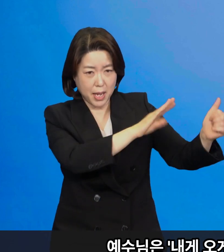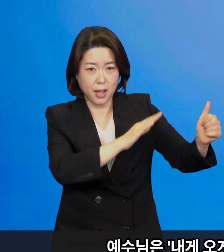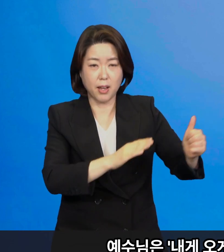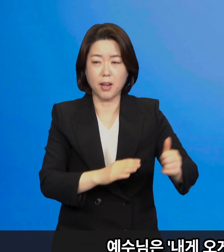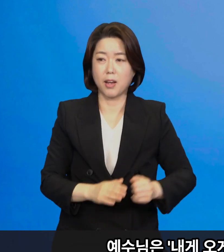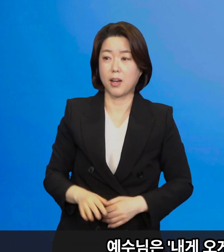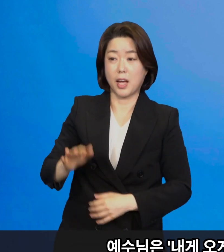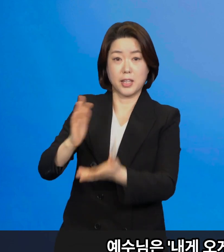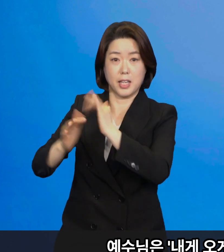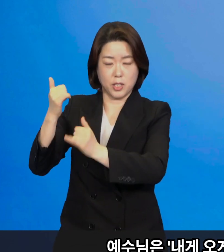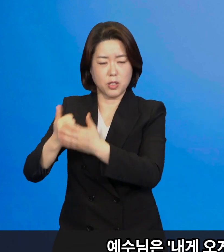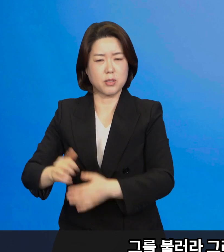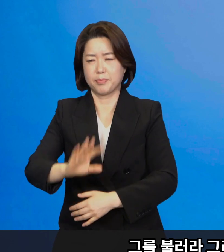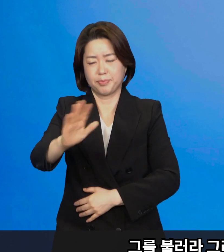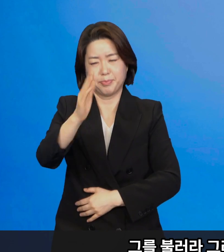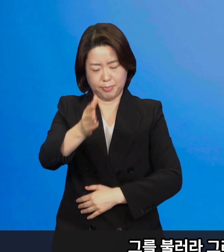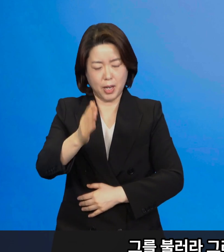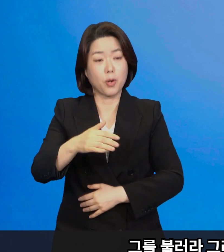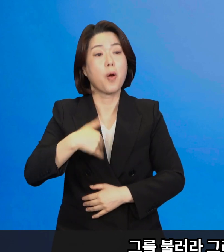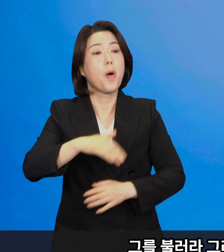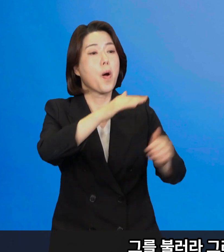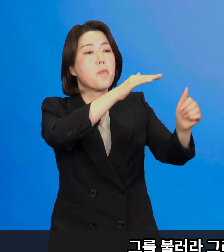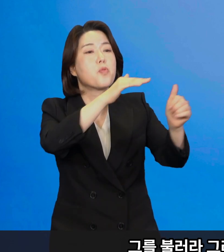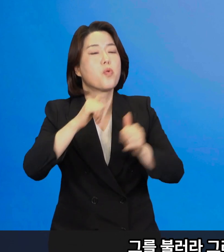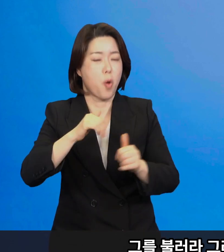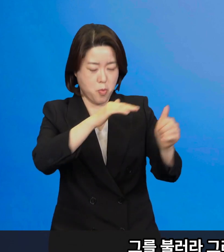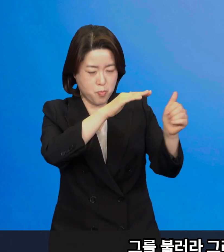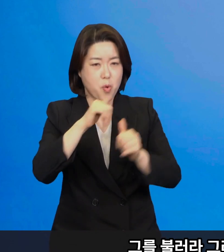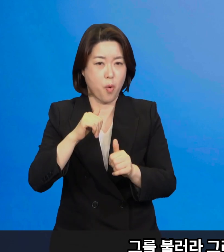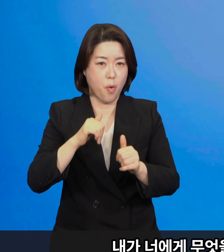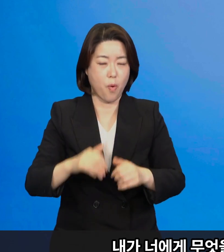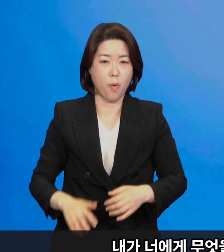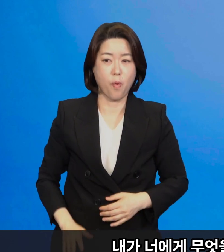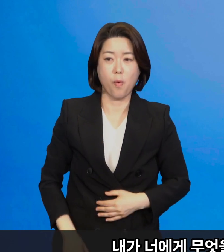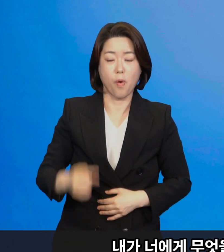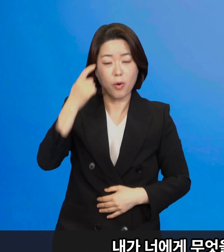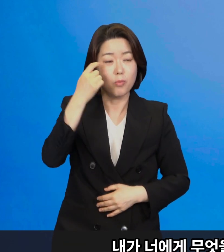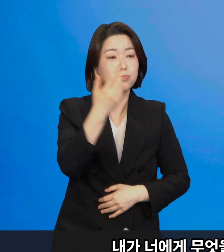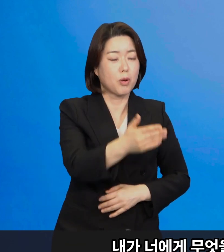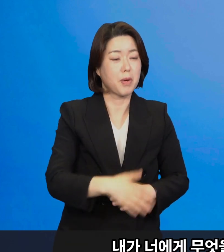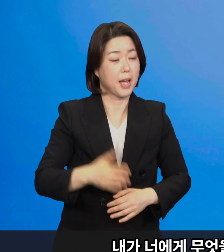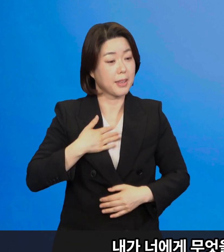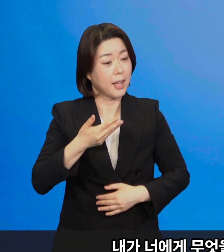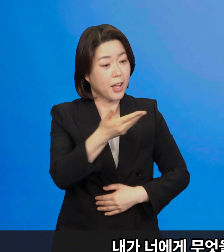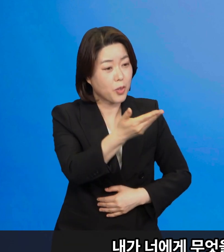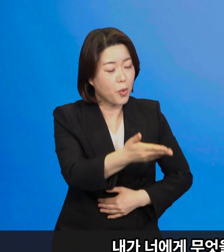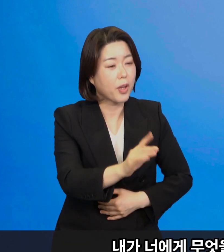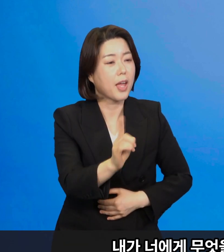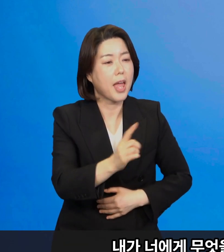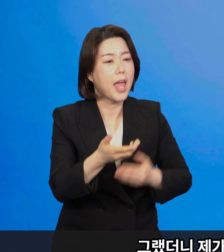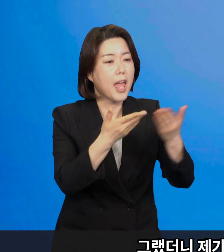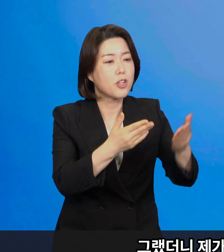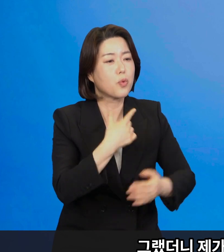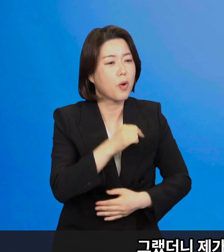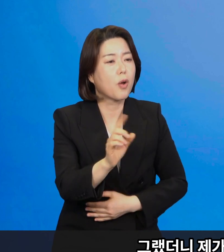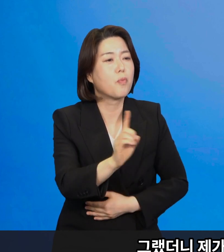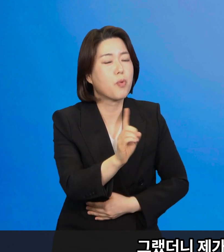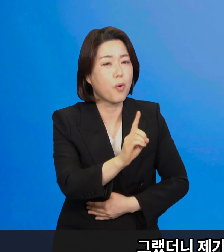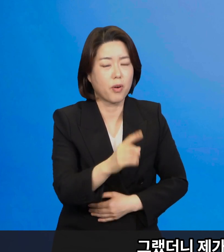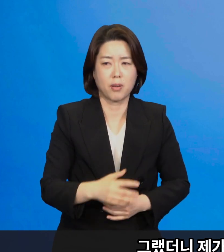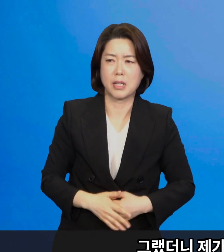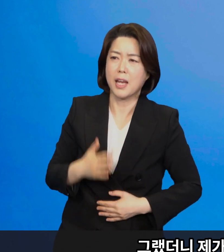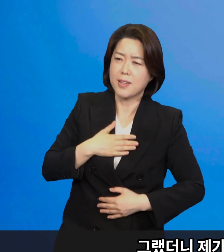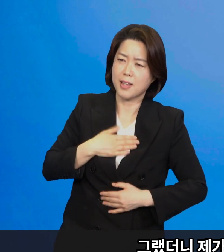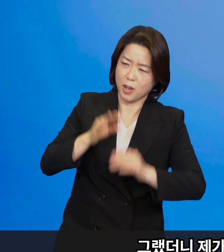오게 해라. 내게 오게 해라. 그를 불러라. 그러더니 묻는 겁니다. 내가 너에게 무엇을 해주기를 원하느냐. 그랬더니 제가